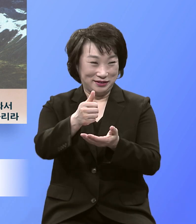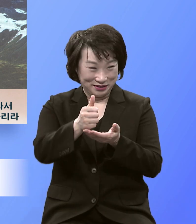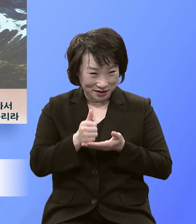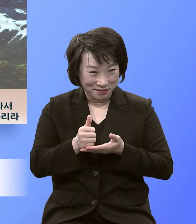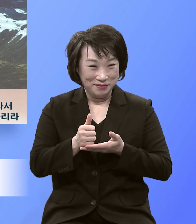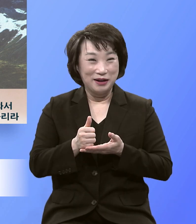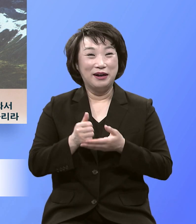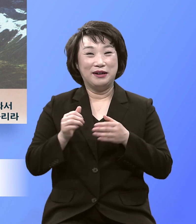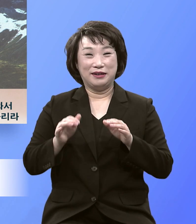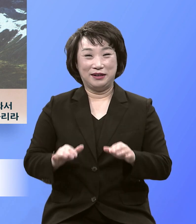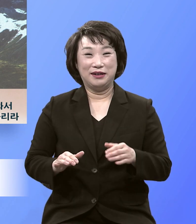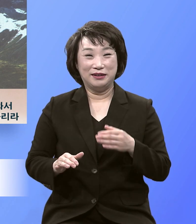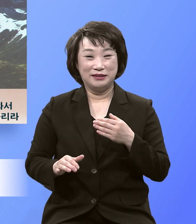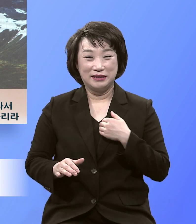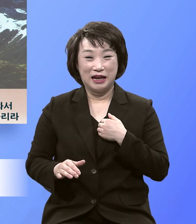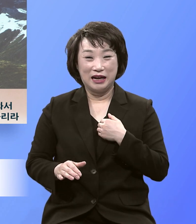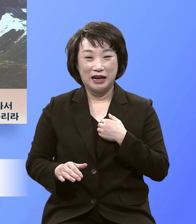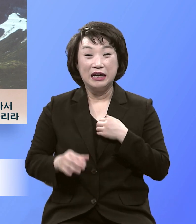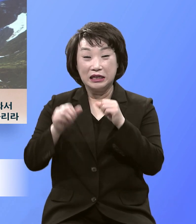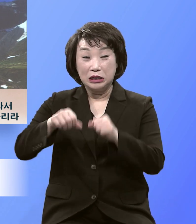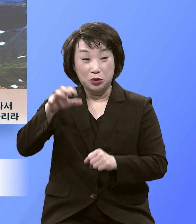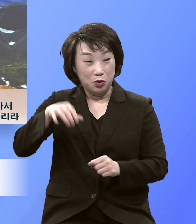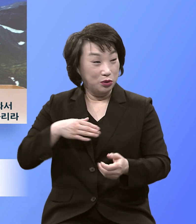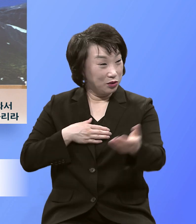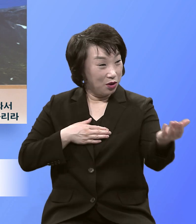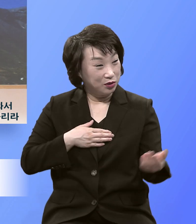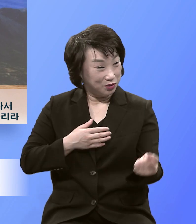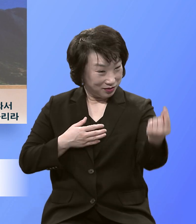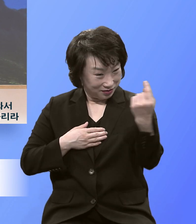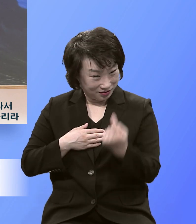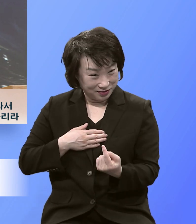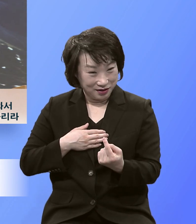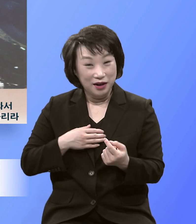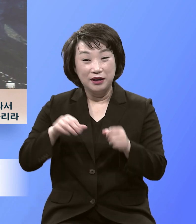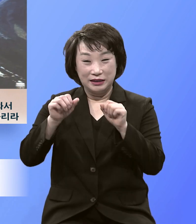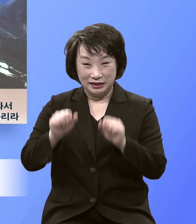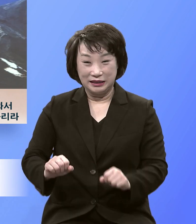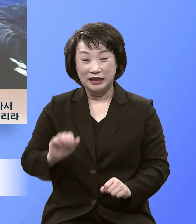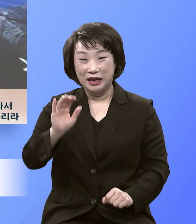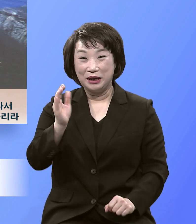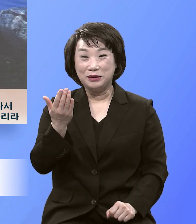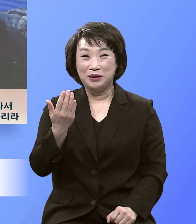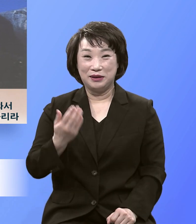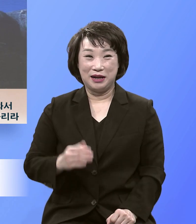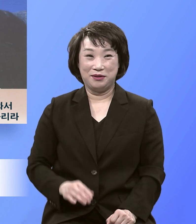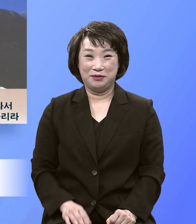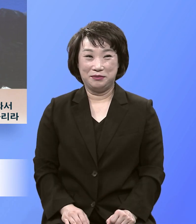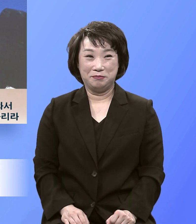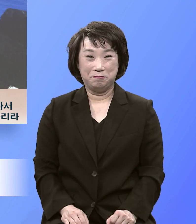내게로 영접하여 나 있는 곳에 너희도 있게 하리라.